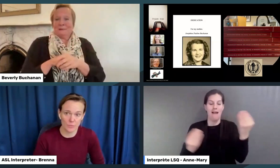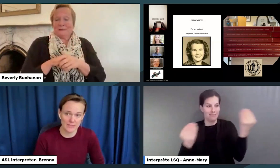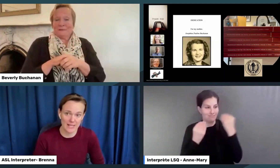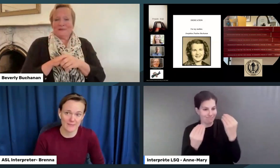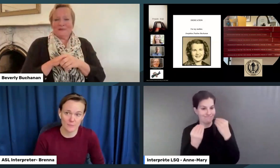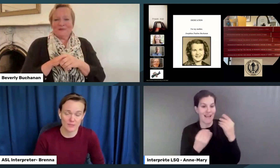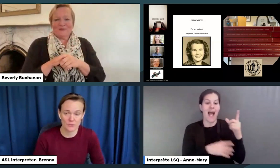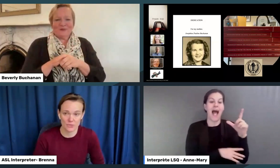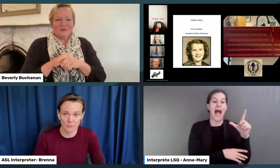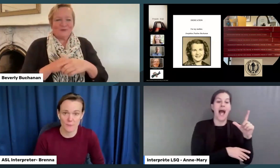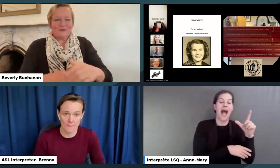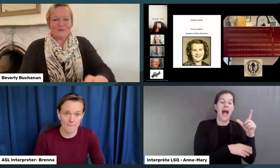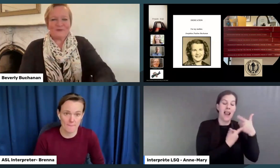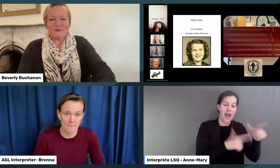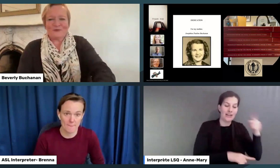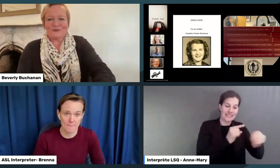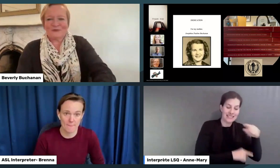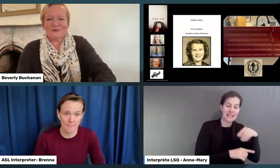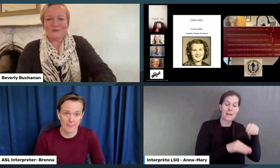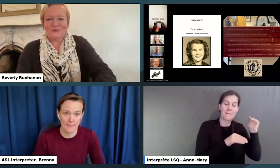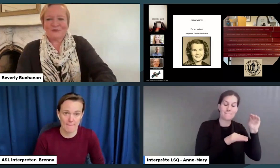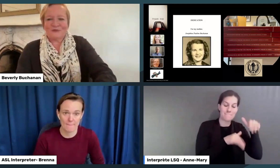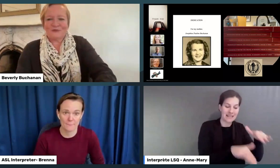de leur mentorat.